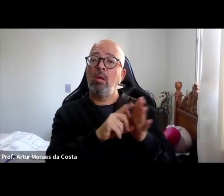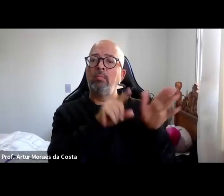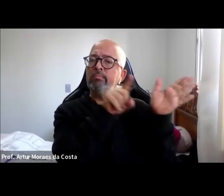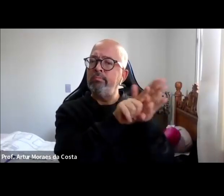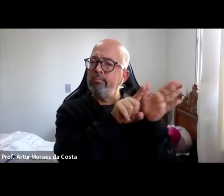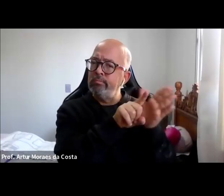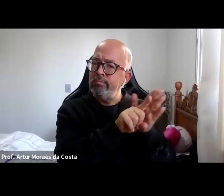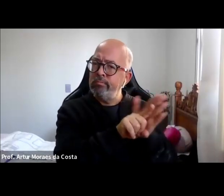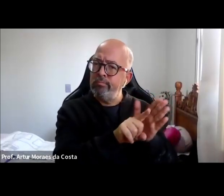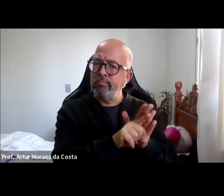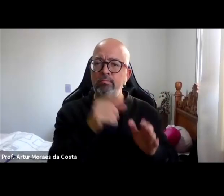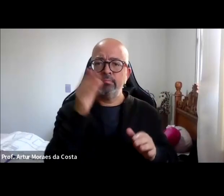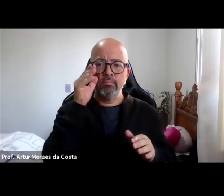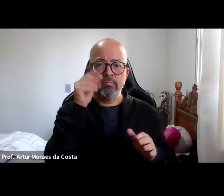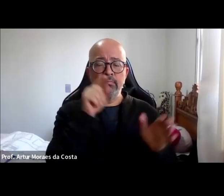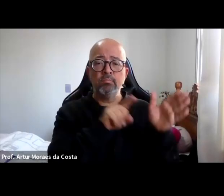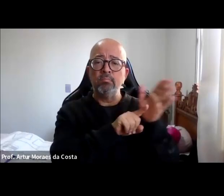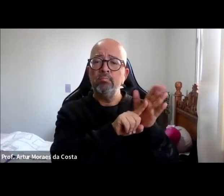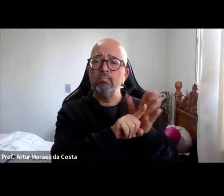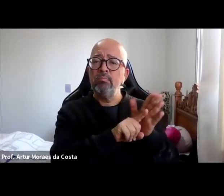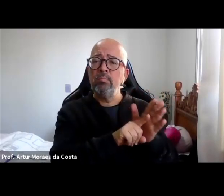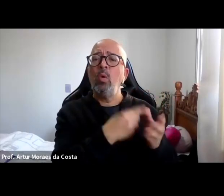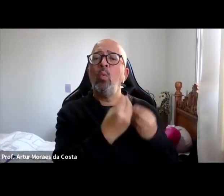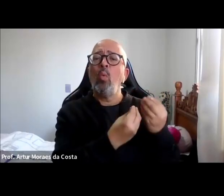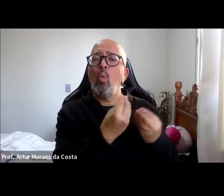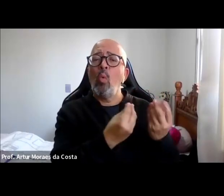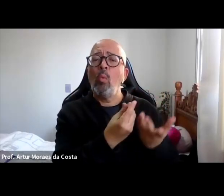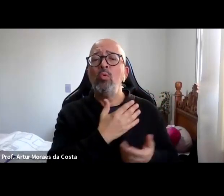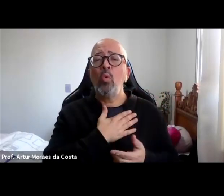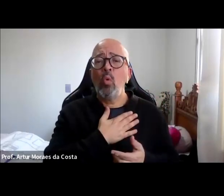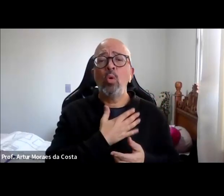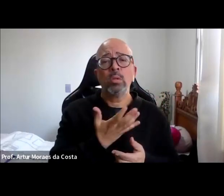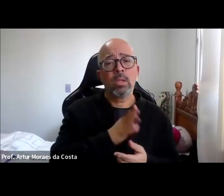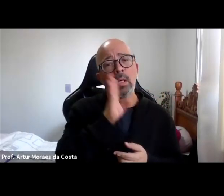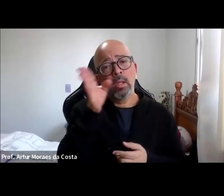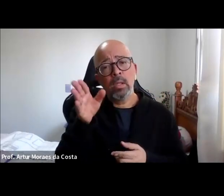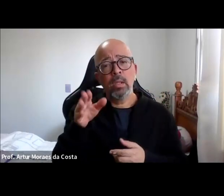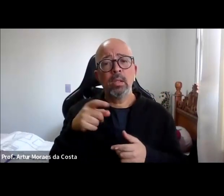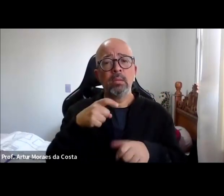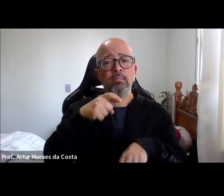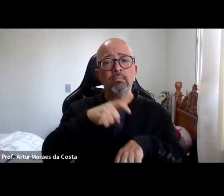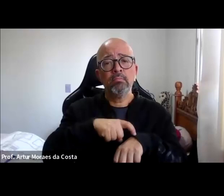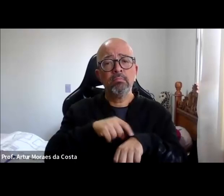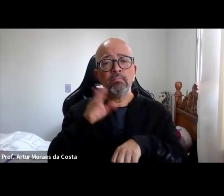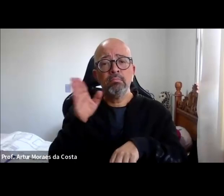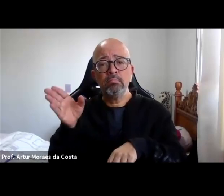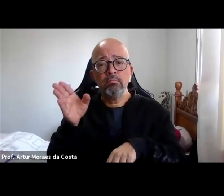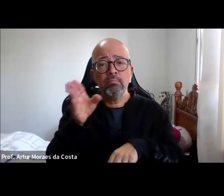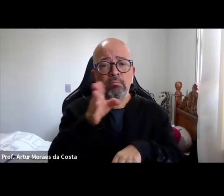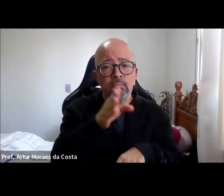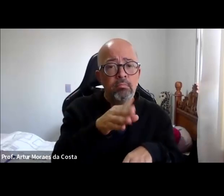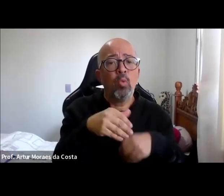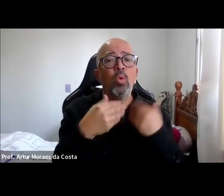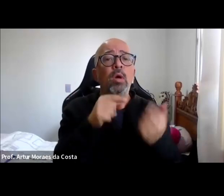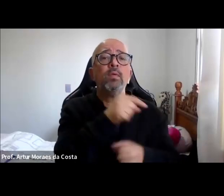actividades te gustaría jugar si Proponen un juego o a veces hay personas que dicen no a mí no me gusta eso Si Proponen Eso a mí